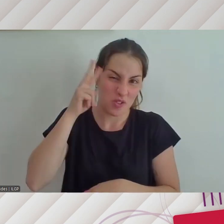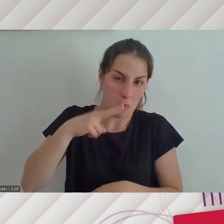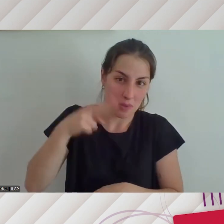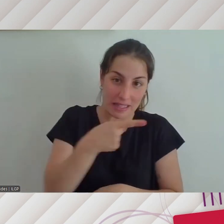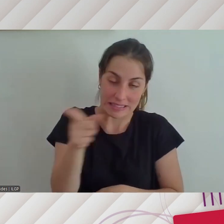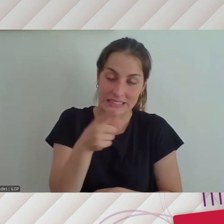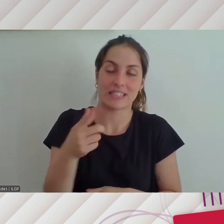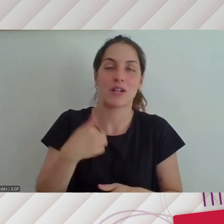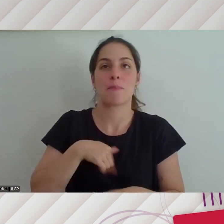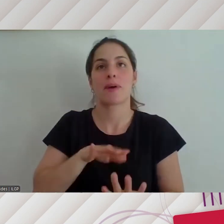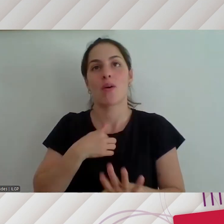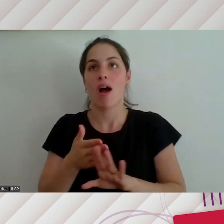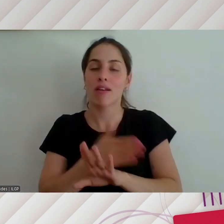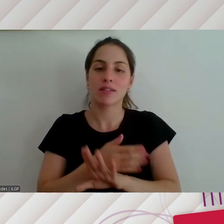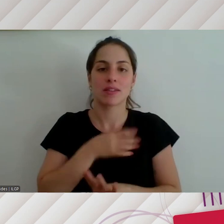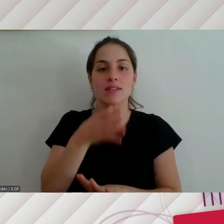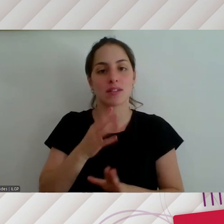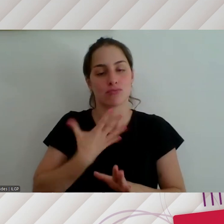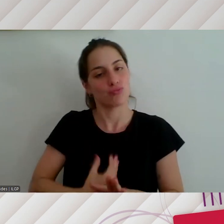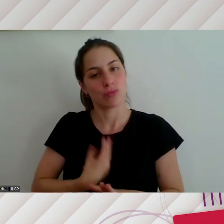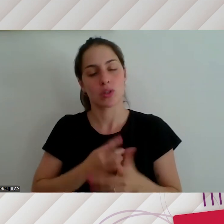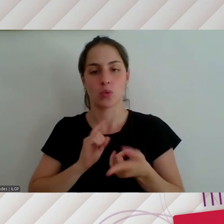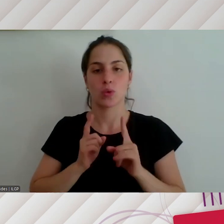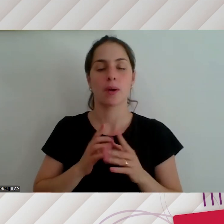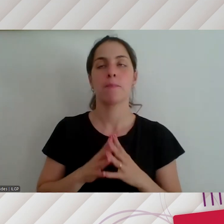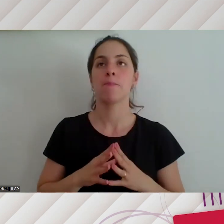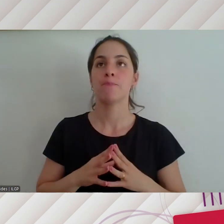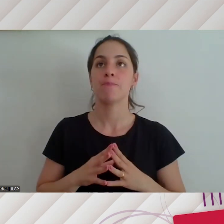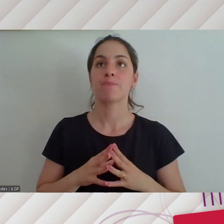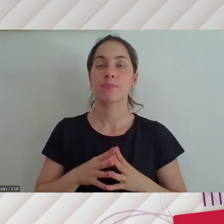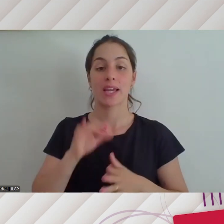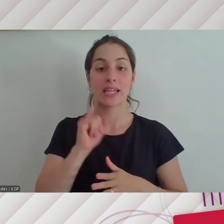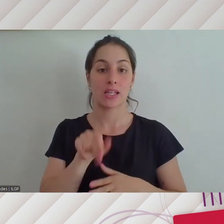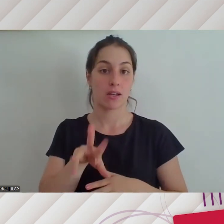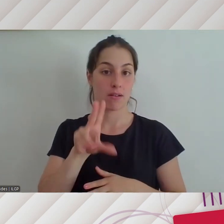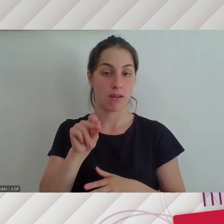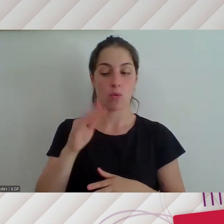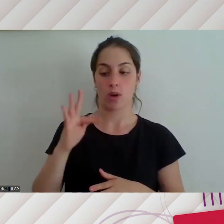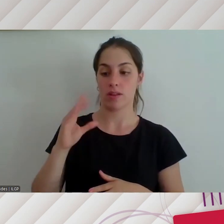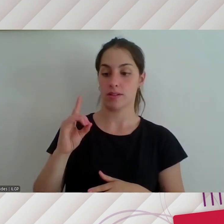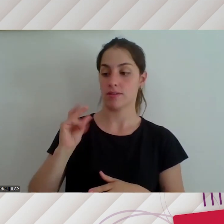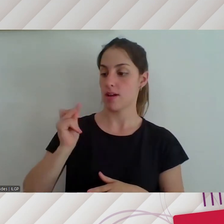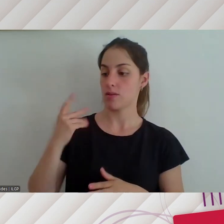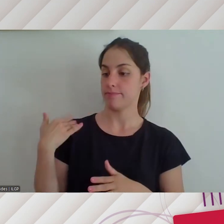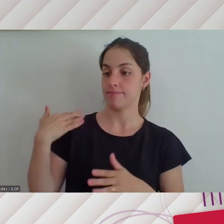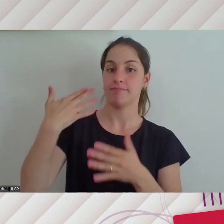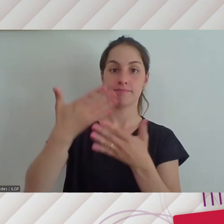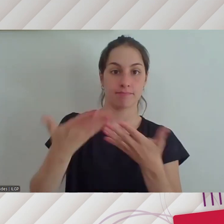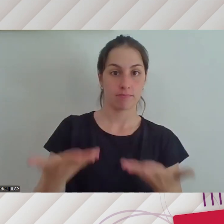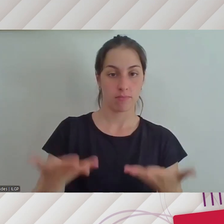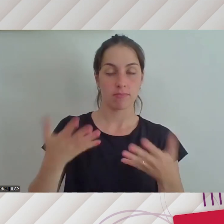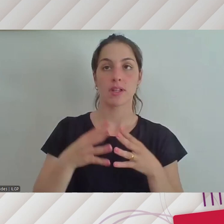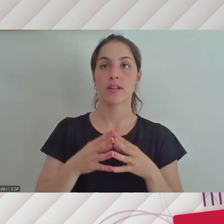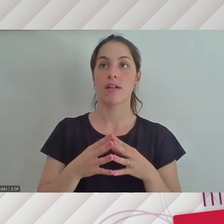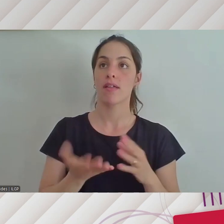que, a meu ver, é um ponto de continuidade do INA desde há 46 anos e é aquilo que nos